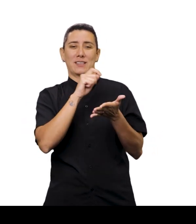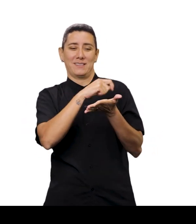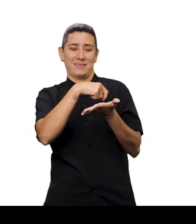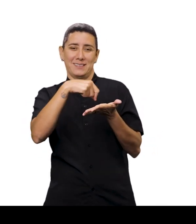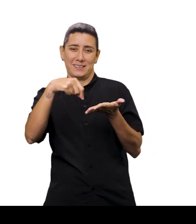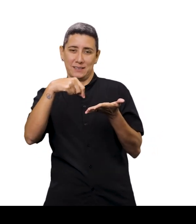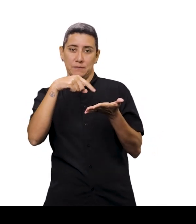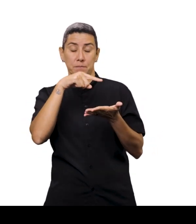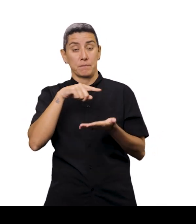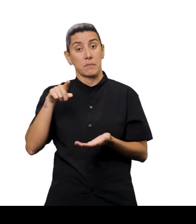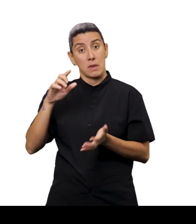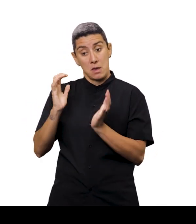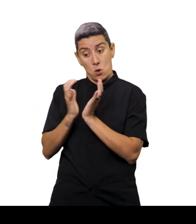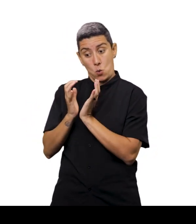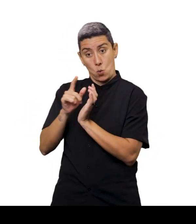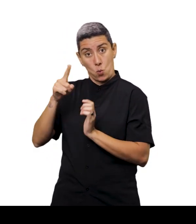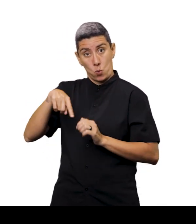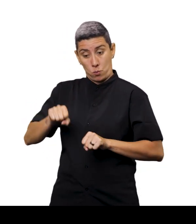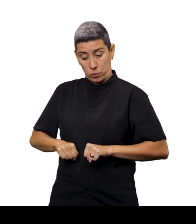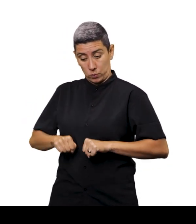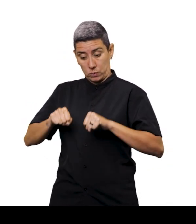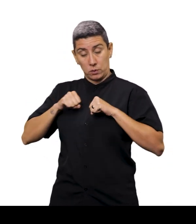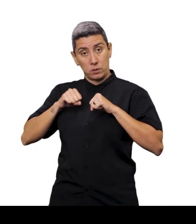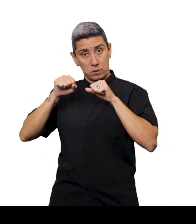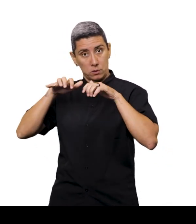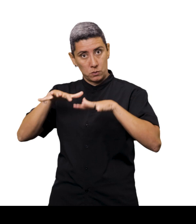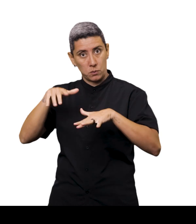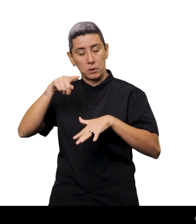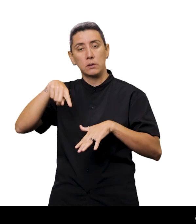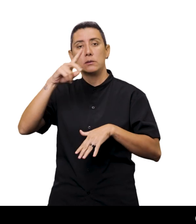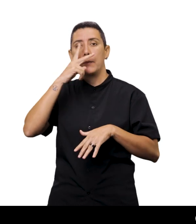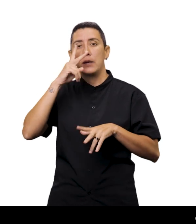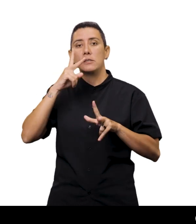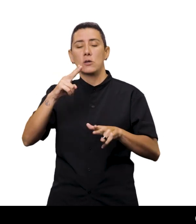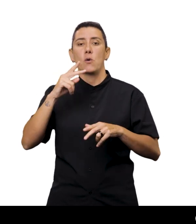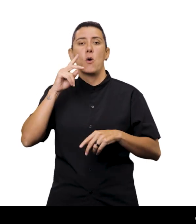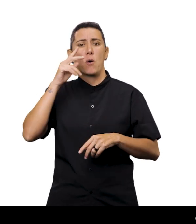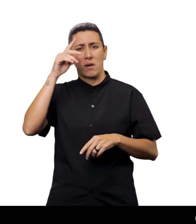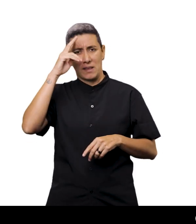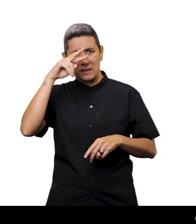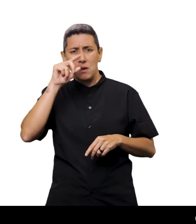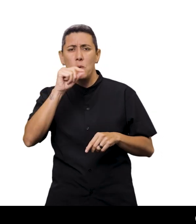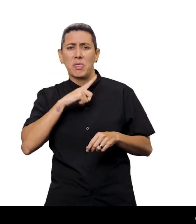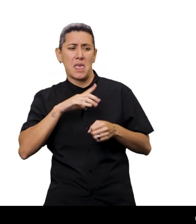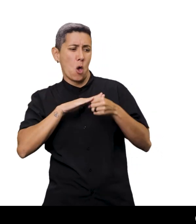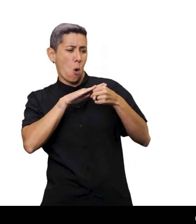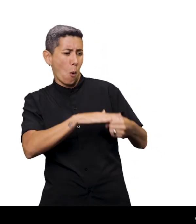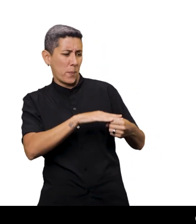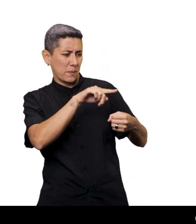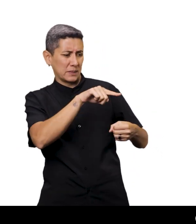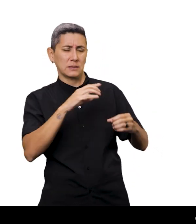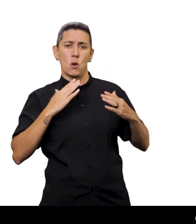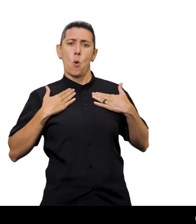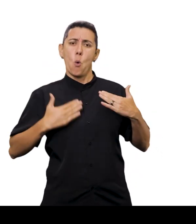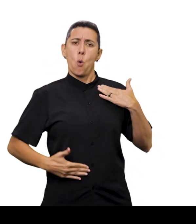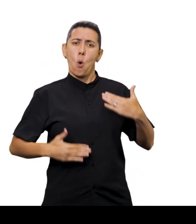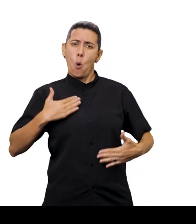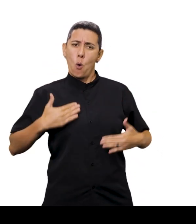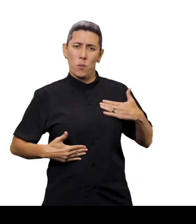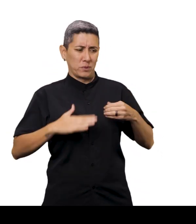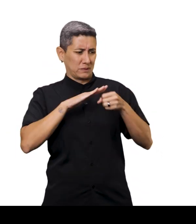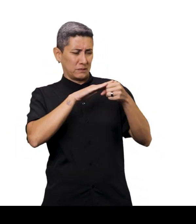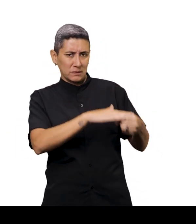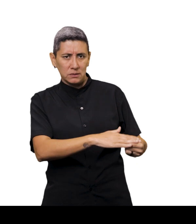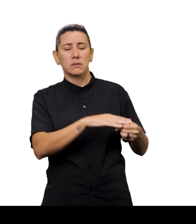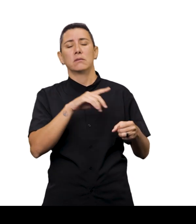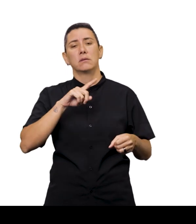questão gráfica. As serigrafistas queer nos lembram que o mesmo sistema que oprime corpos plurais